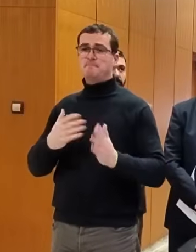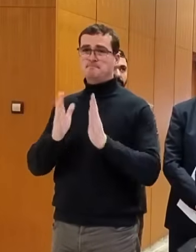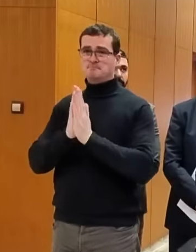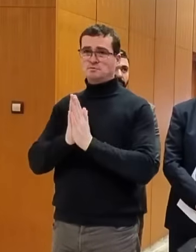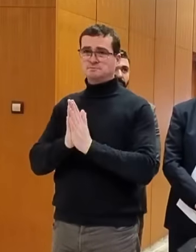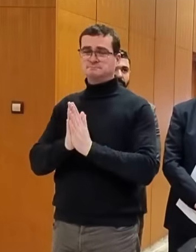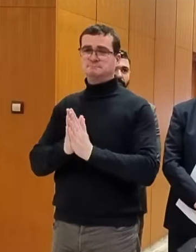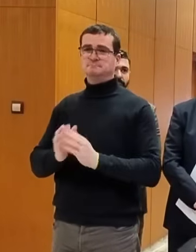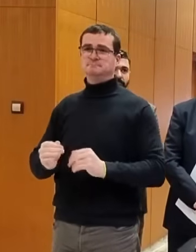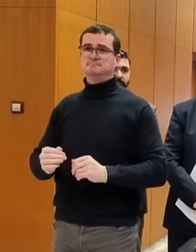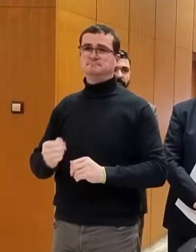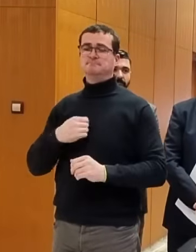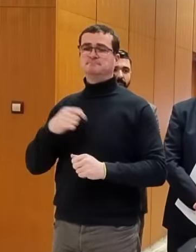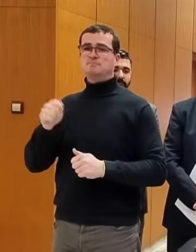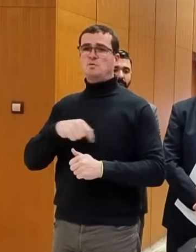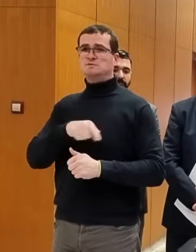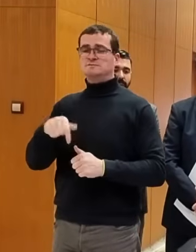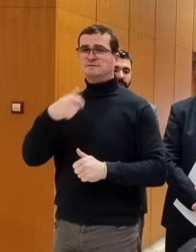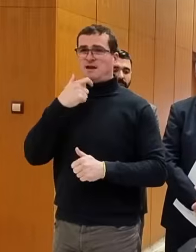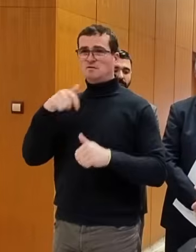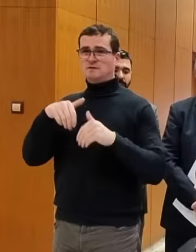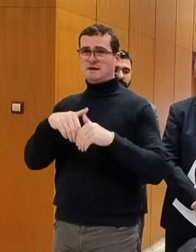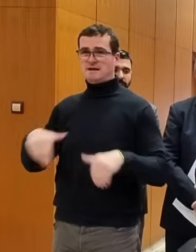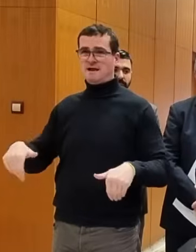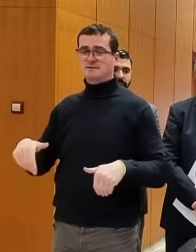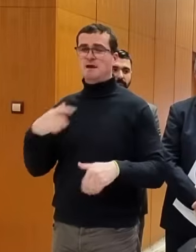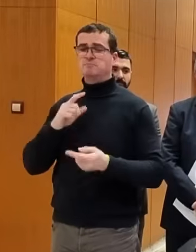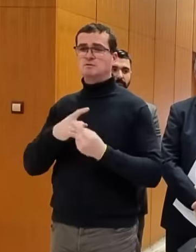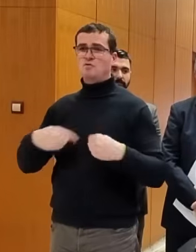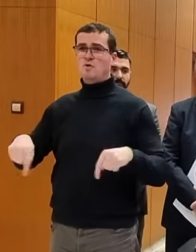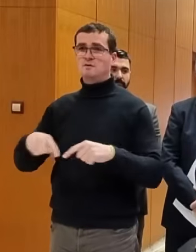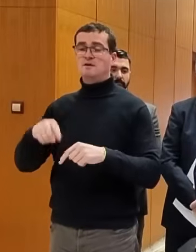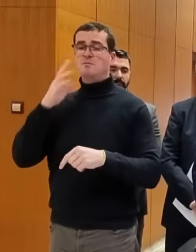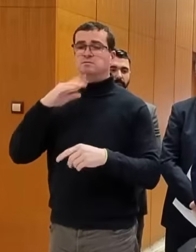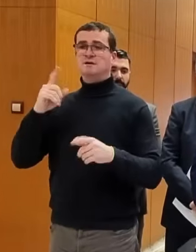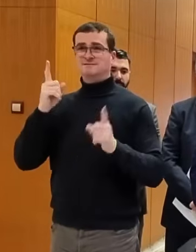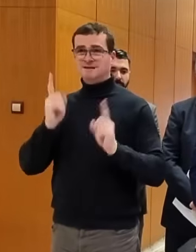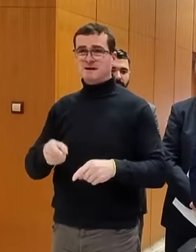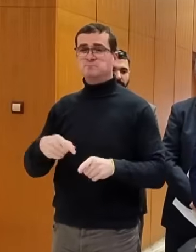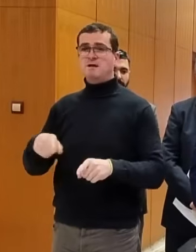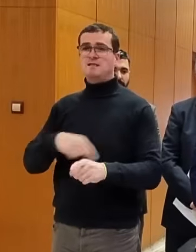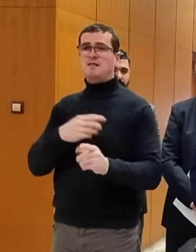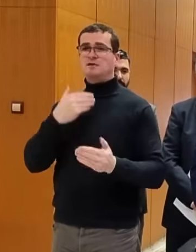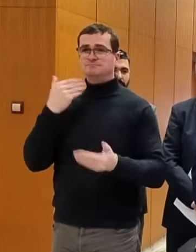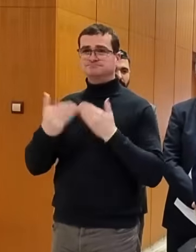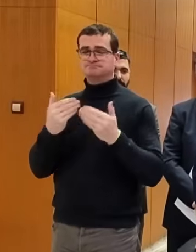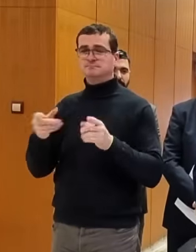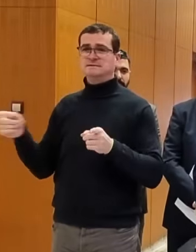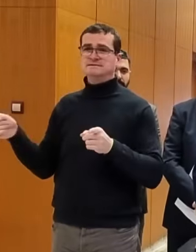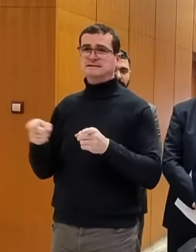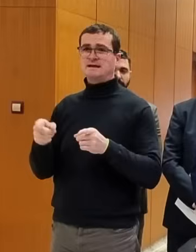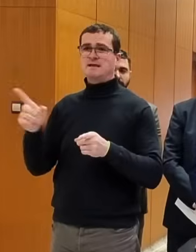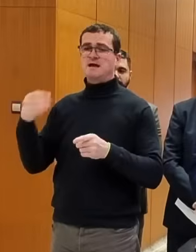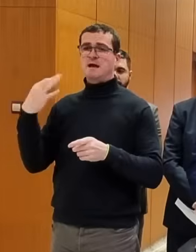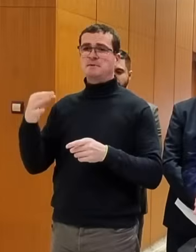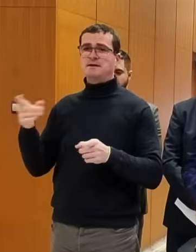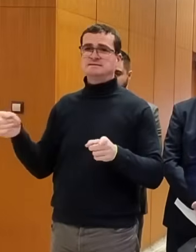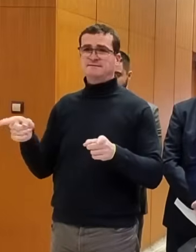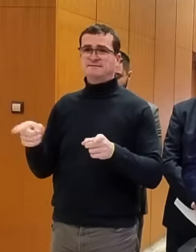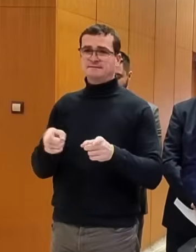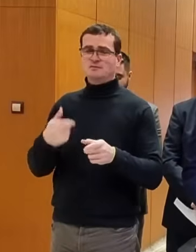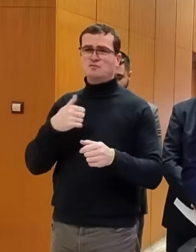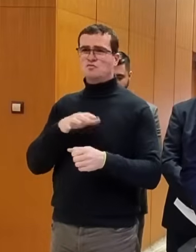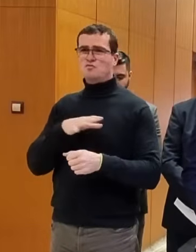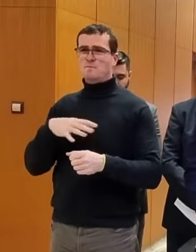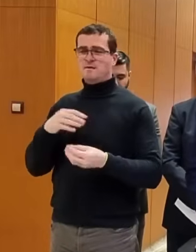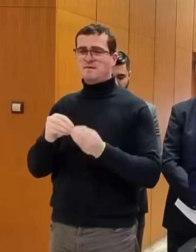prosiť poslancov Národnej rady, aby sa dohodli, že keď bude potrebné, budú dlhšie rokovať, aj si skrátia prestávky, veď to je